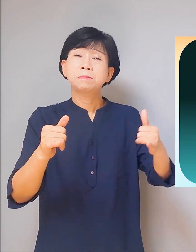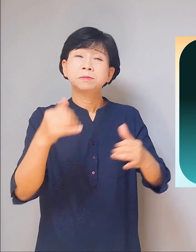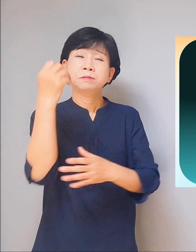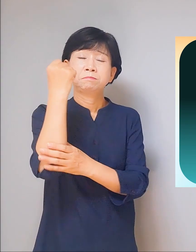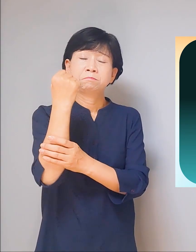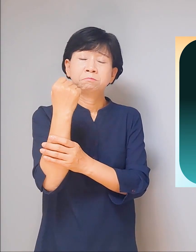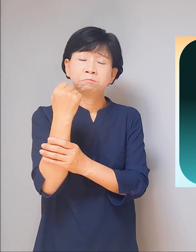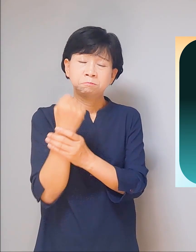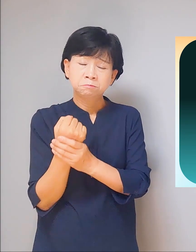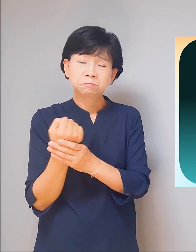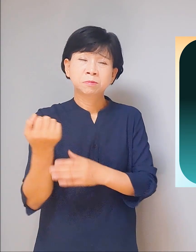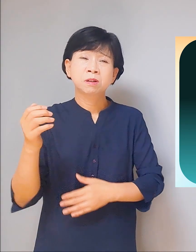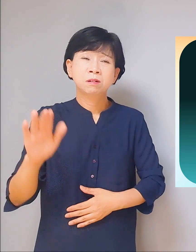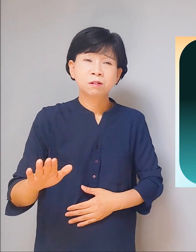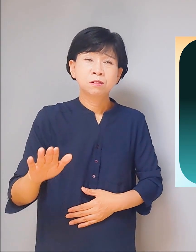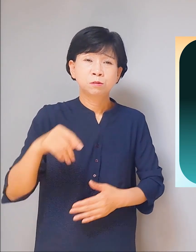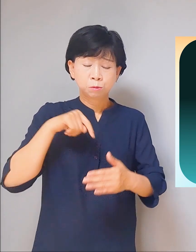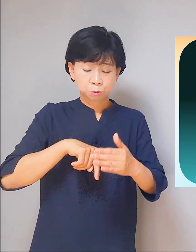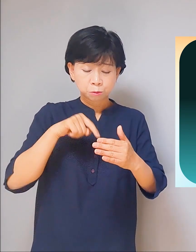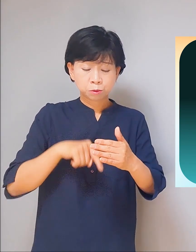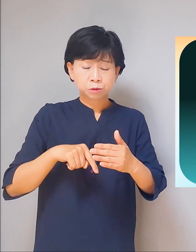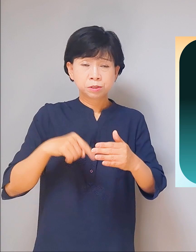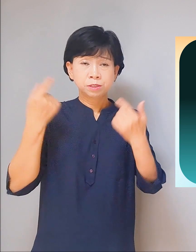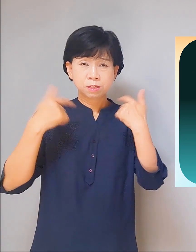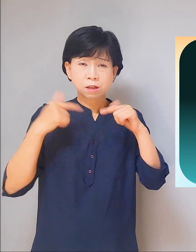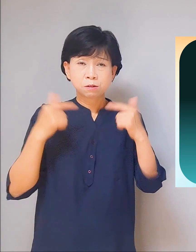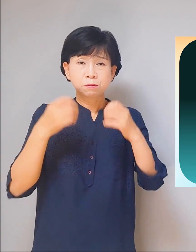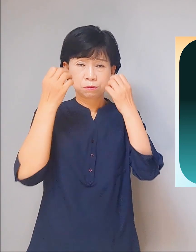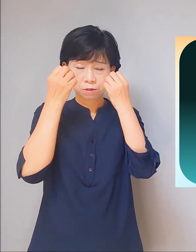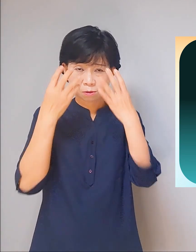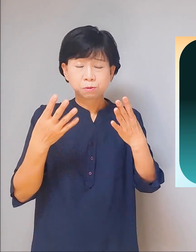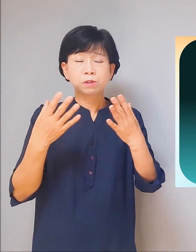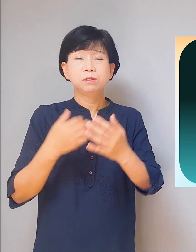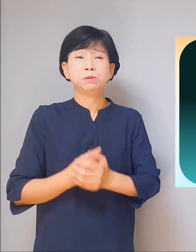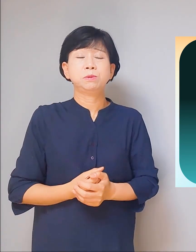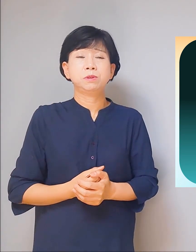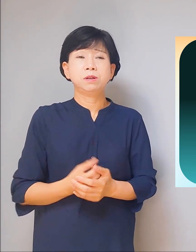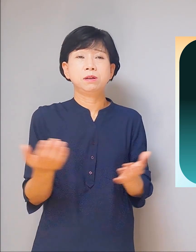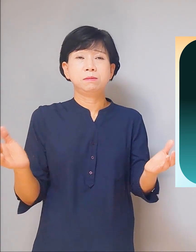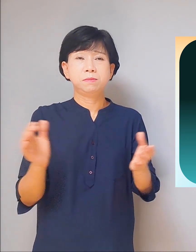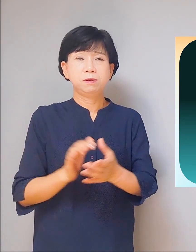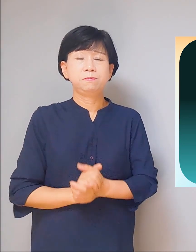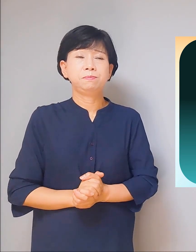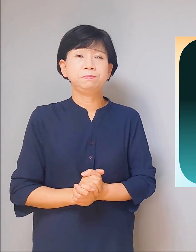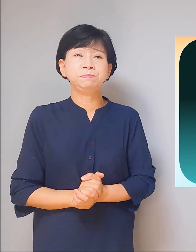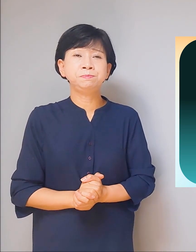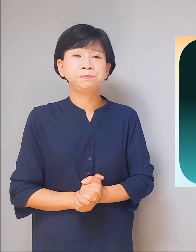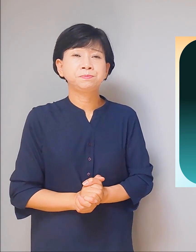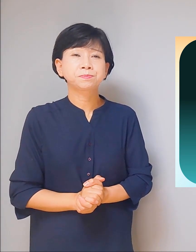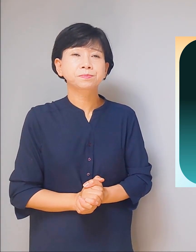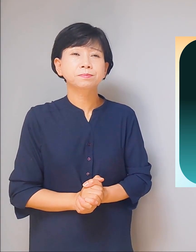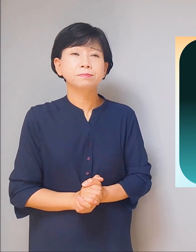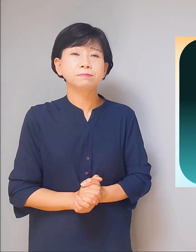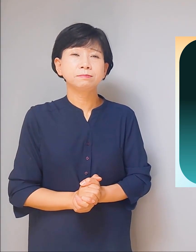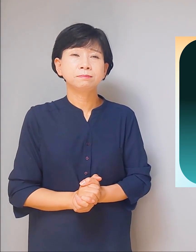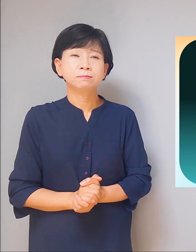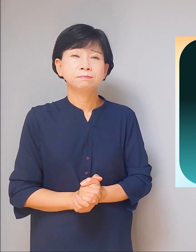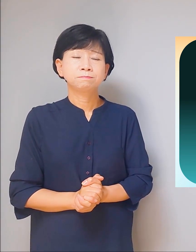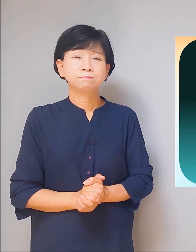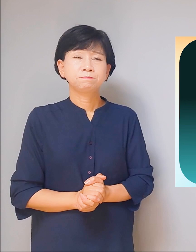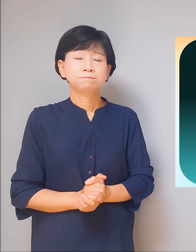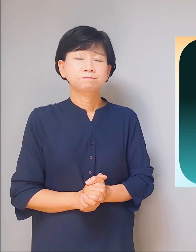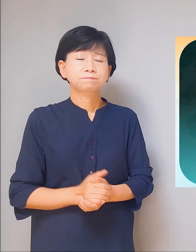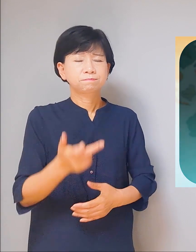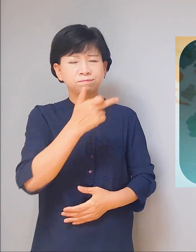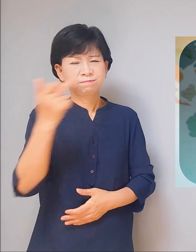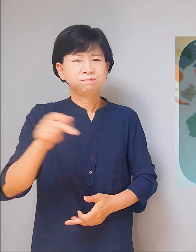해요? 낡아지나 우리의 속사람은 날로 새로워지도다. 아멘. 태산을 넘어 험곡에